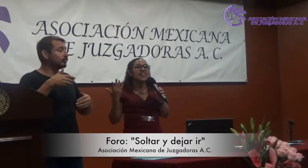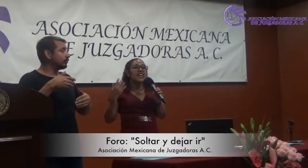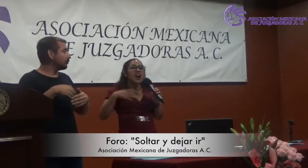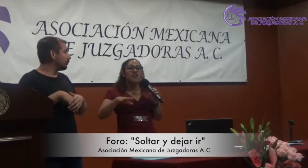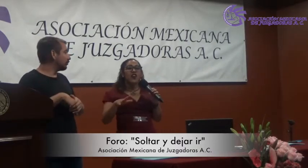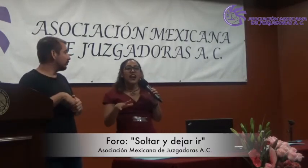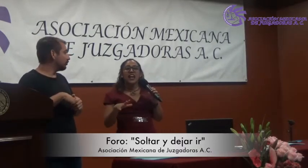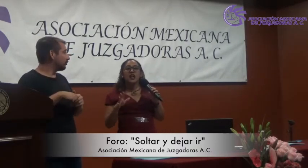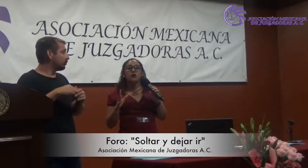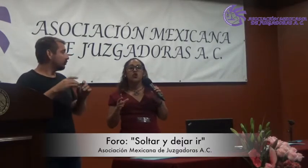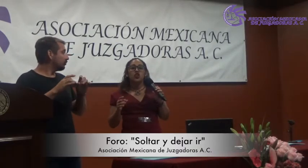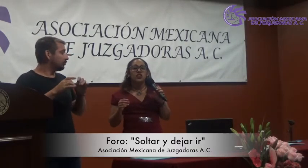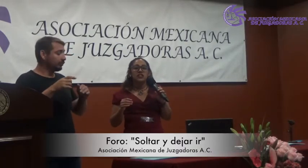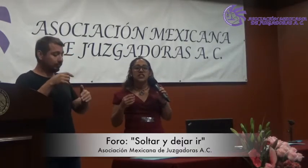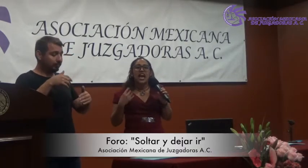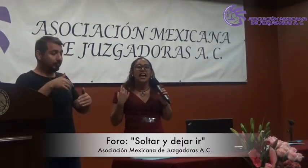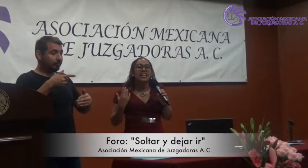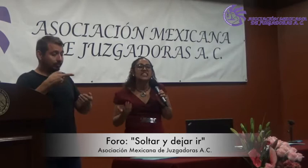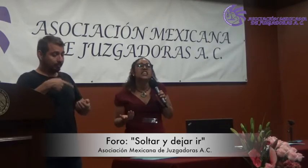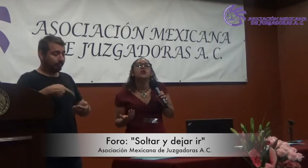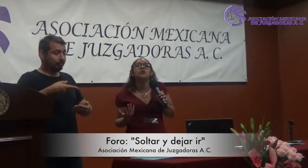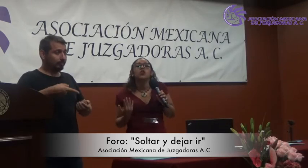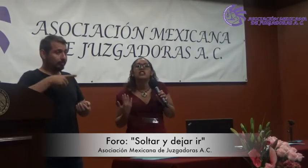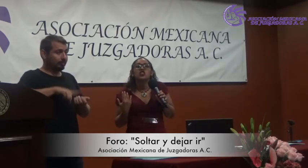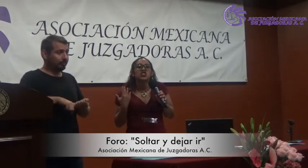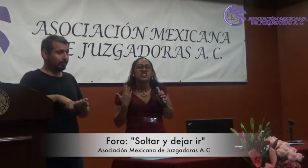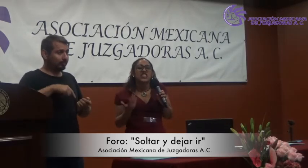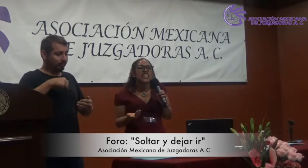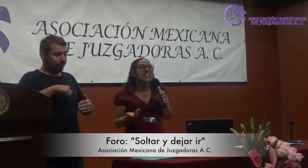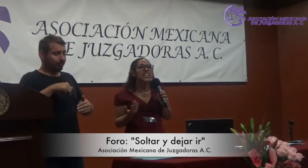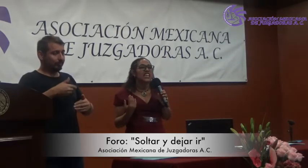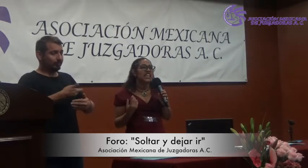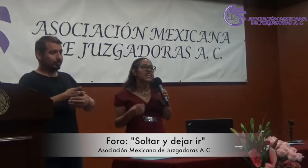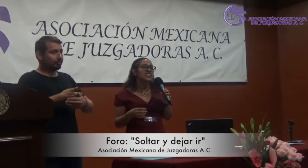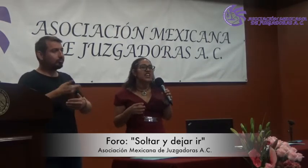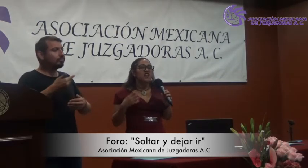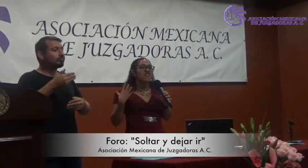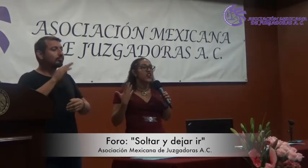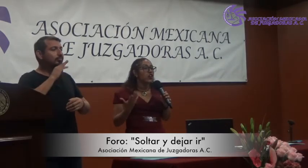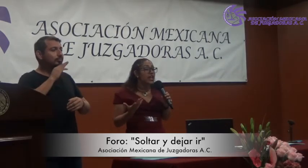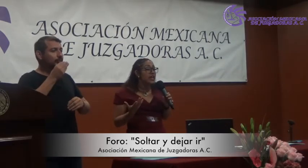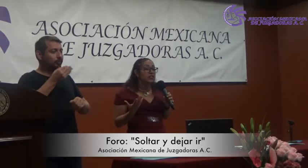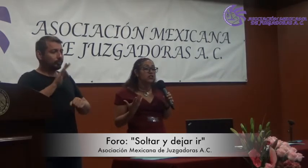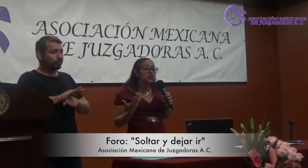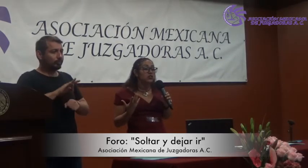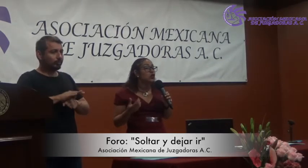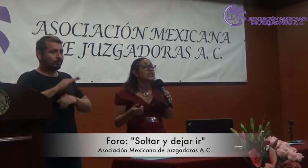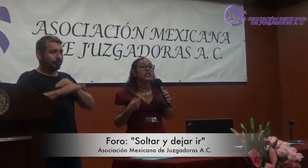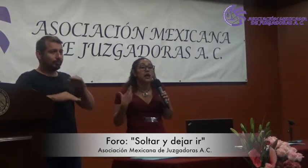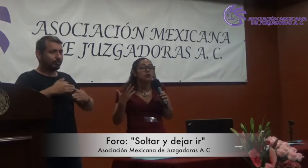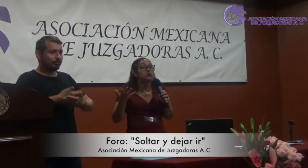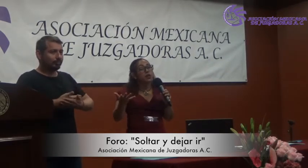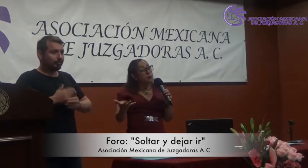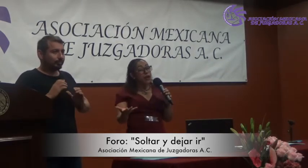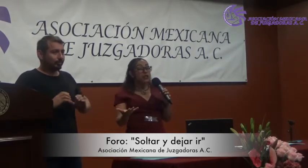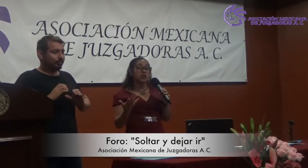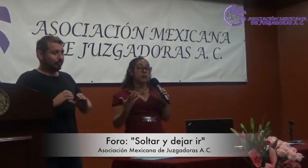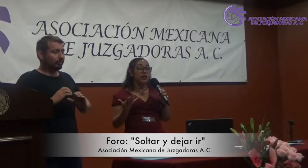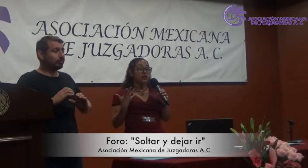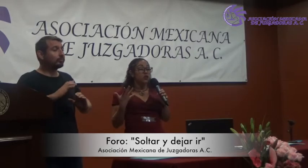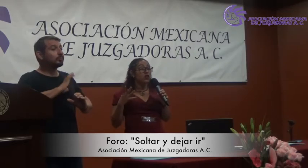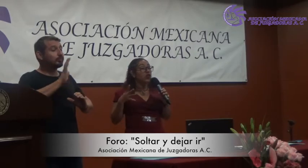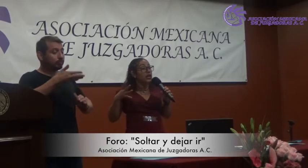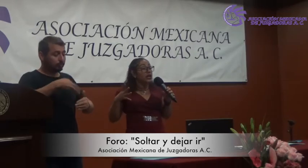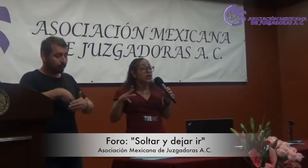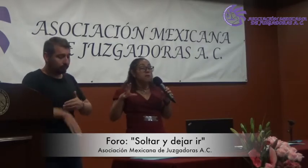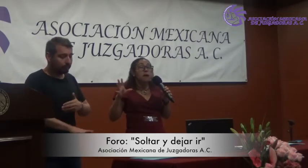Y afuera el mundo es agresivo, es hostil, es violento, no estamos preparados